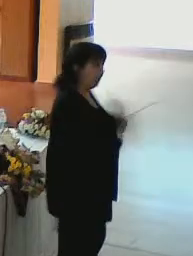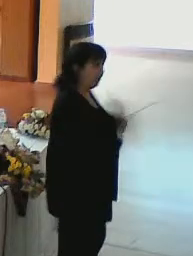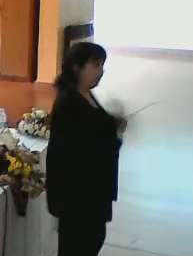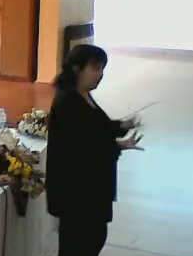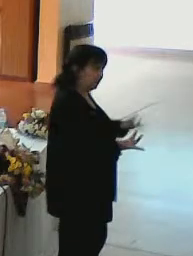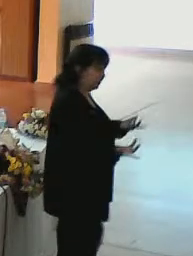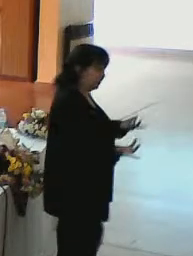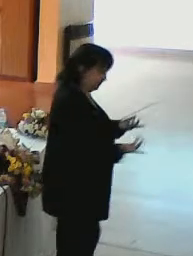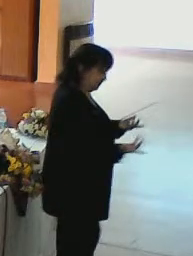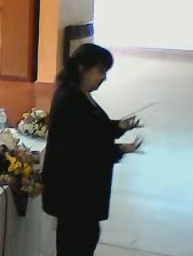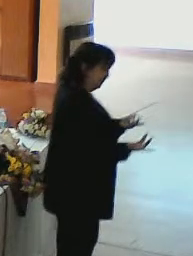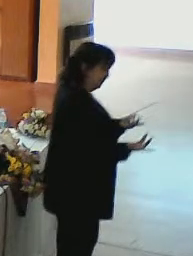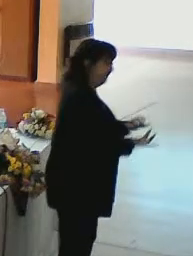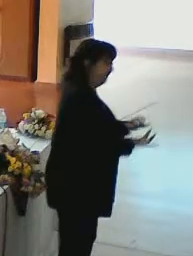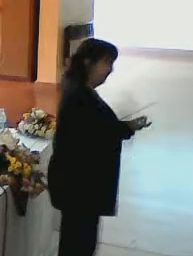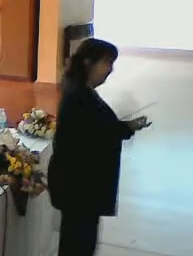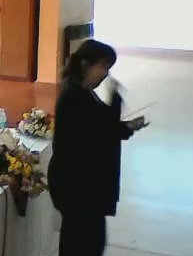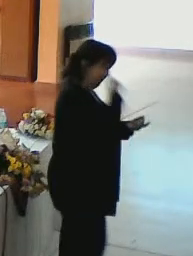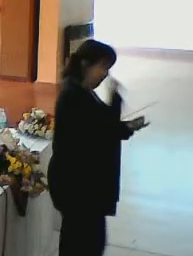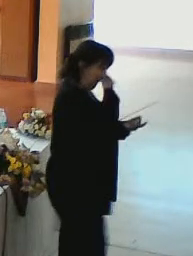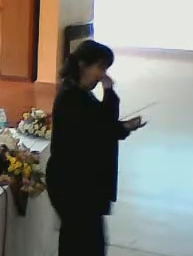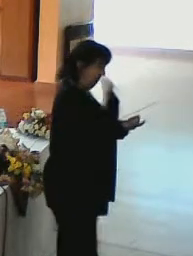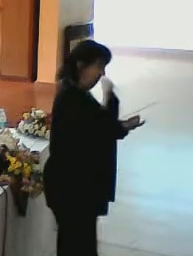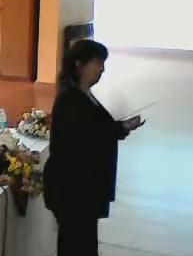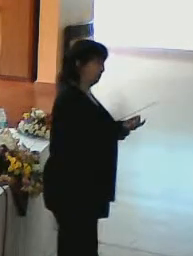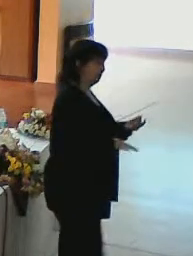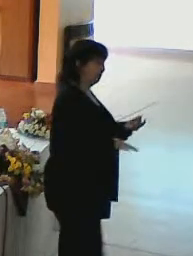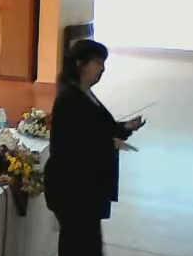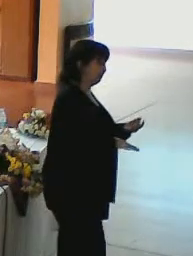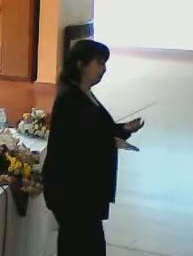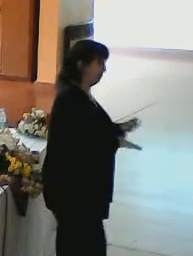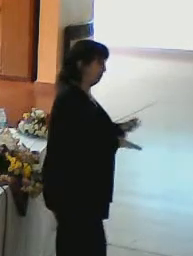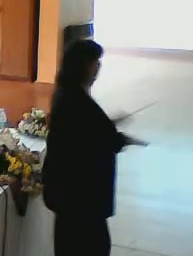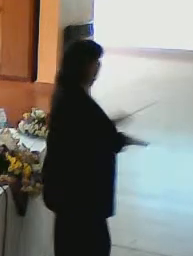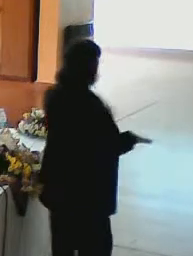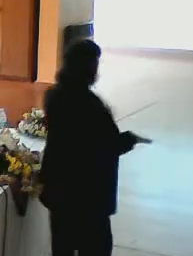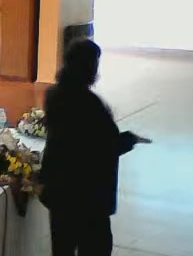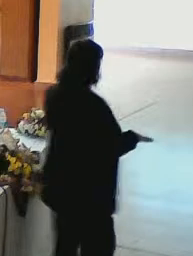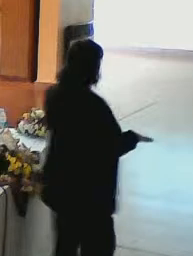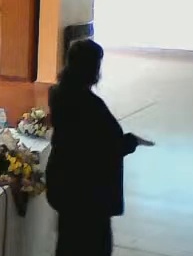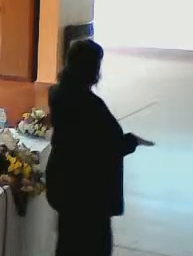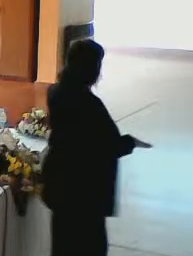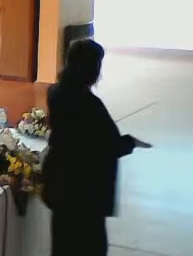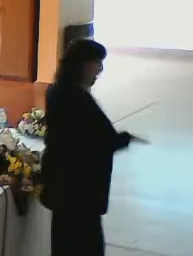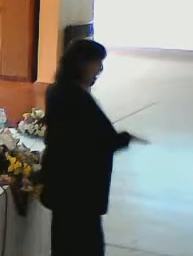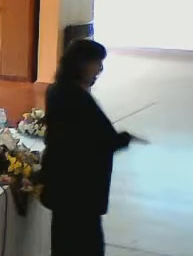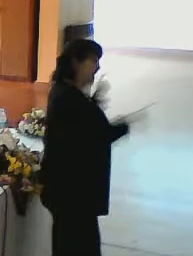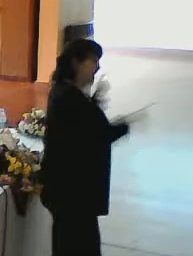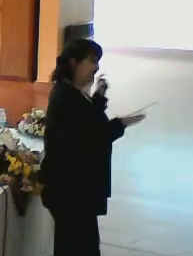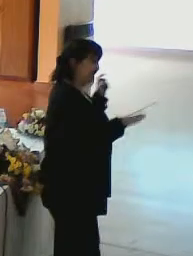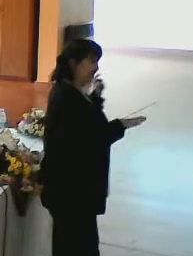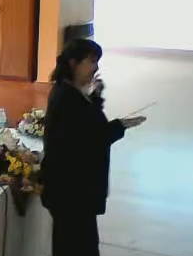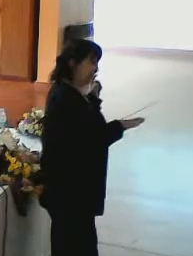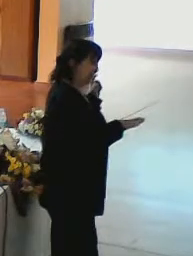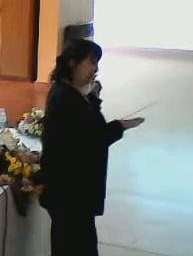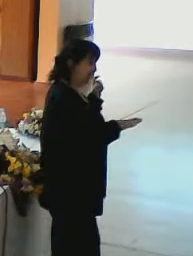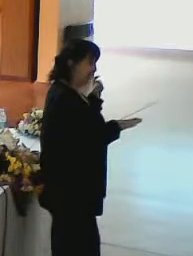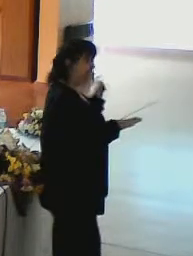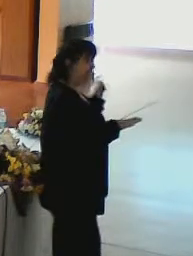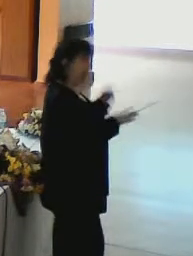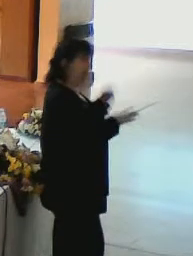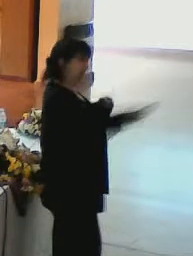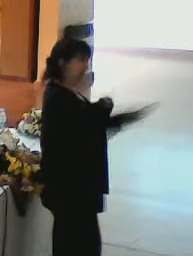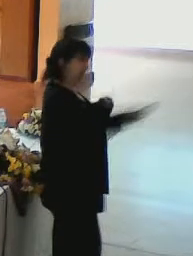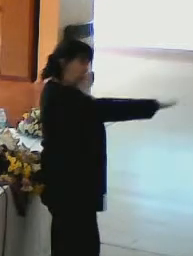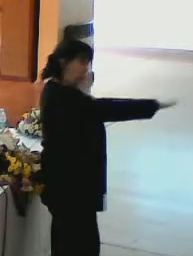Si nosotros pensamos en los síntomas que presenta un niño con trastorno de atención y hiperactividad, nos vamos a dar